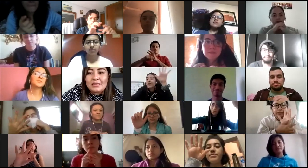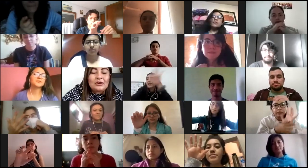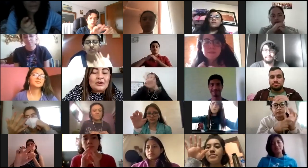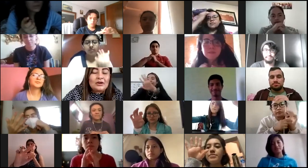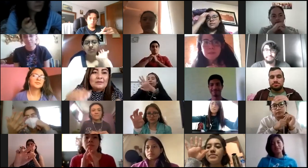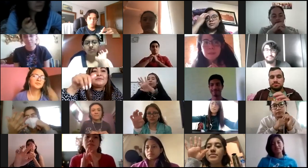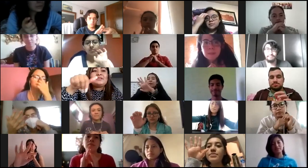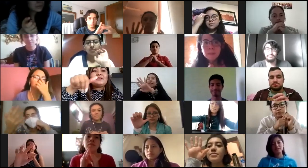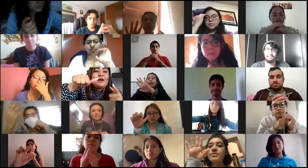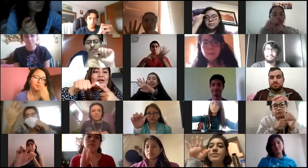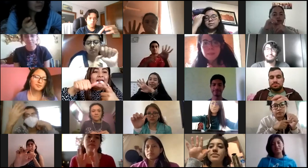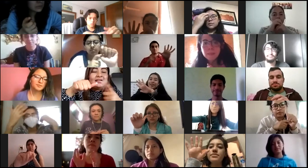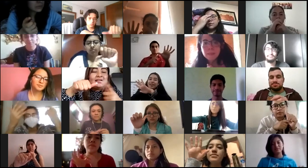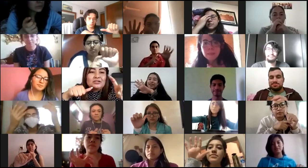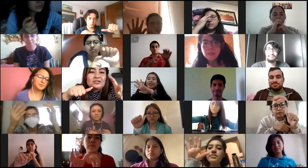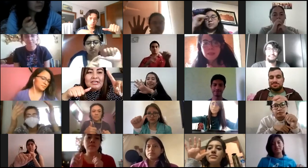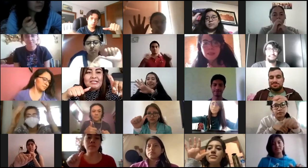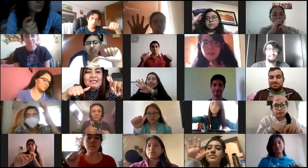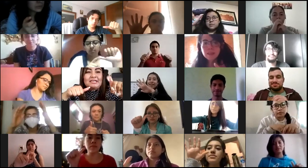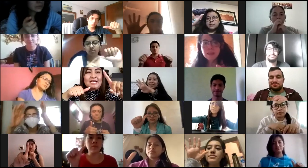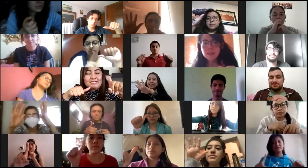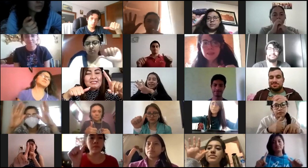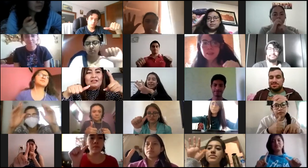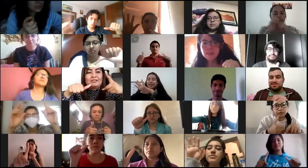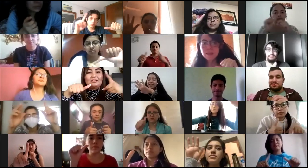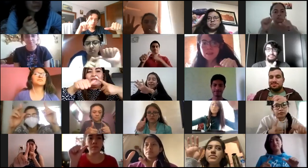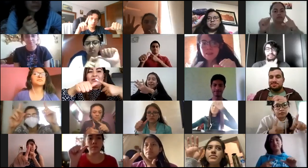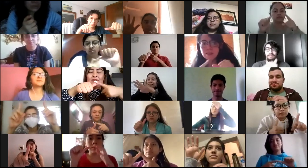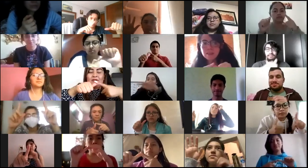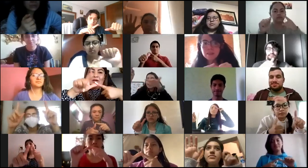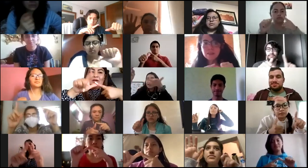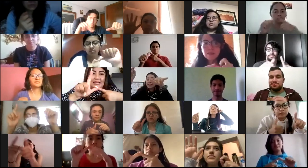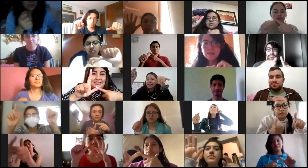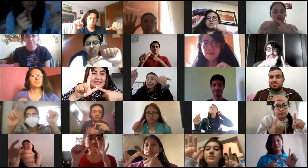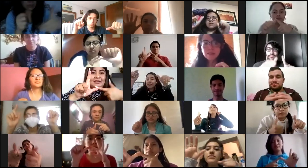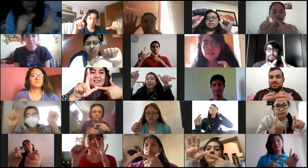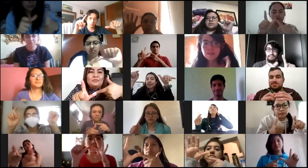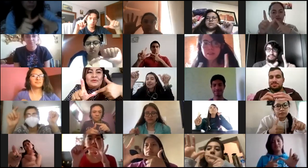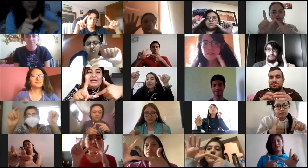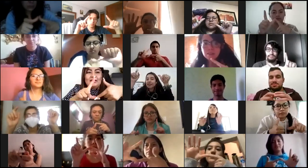Ok, vamos a empezar. Pulgar derecho, índice izquierdo, índice derecho, pulgar